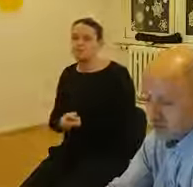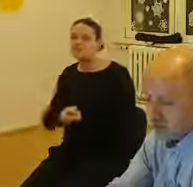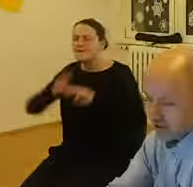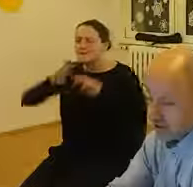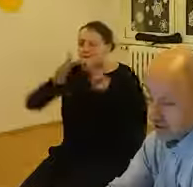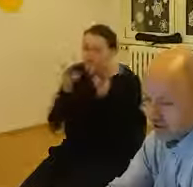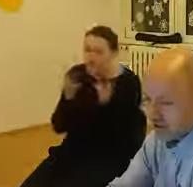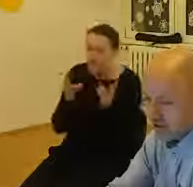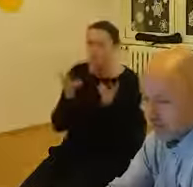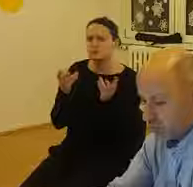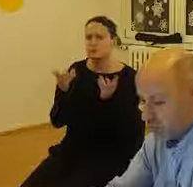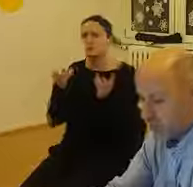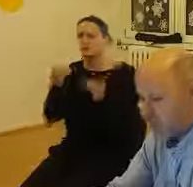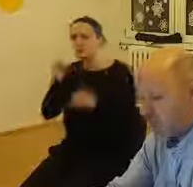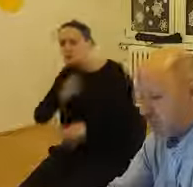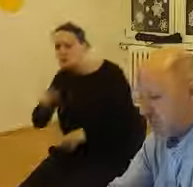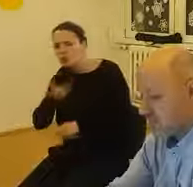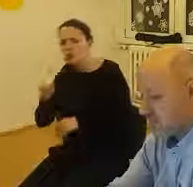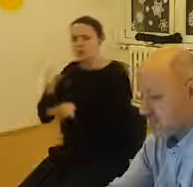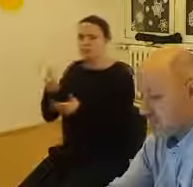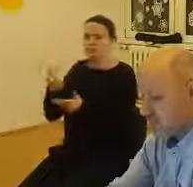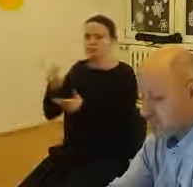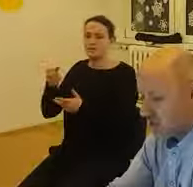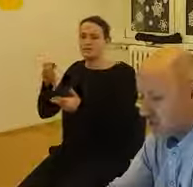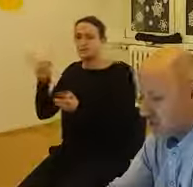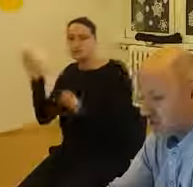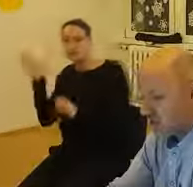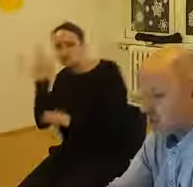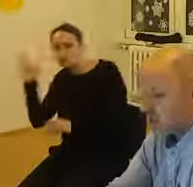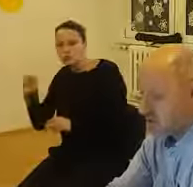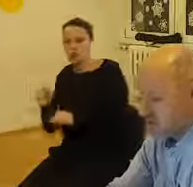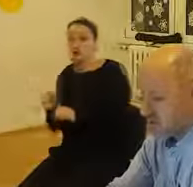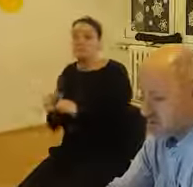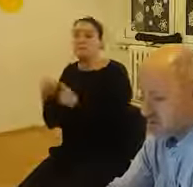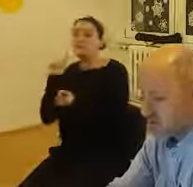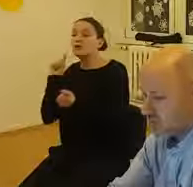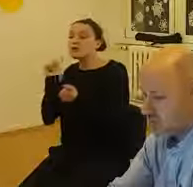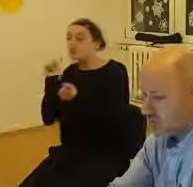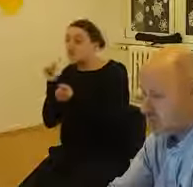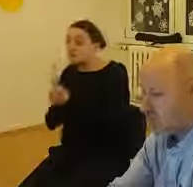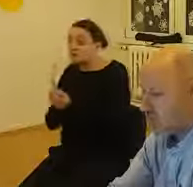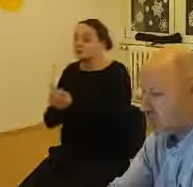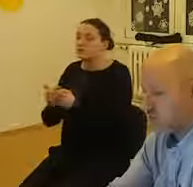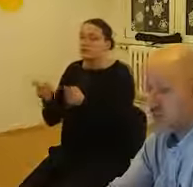Warsztaty rękodzielnicze, kulinarne spotkania odbyły się w sprawie Drogi Zielonej w 2016 roku.